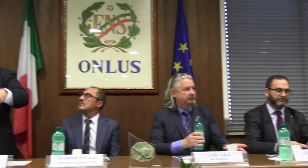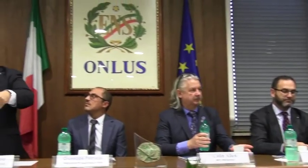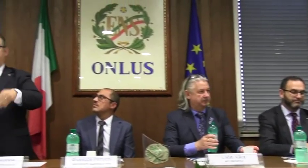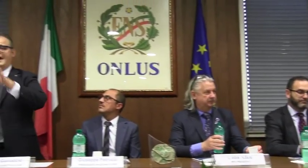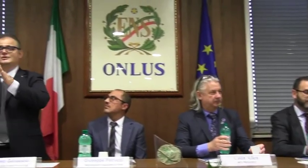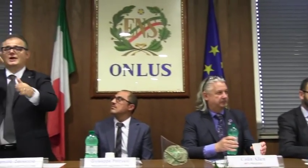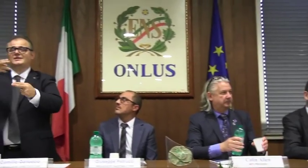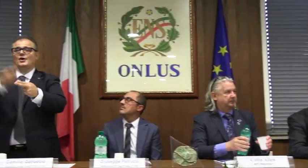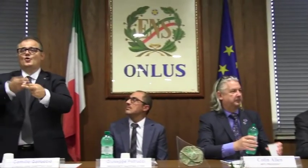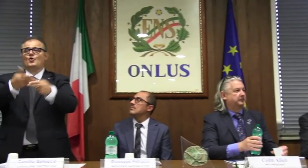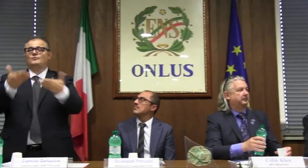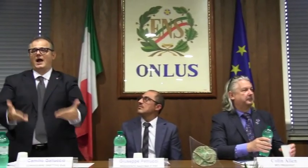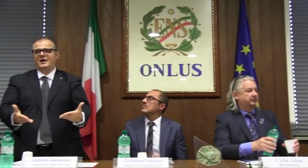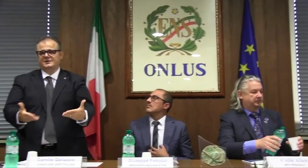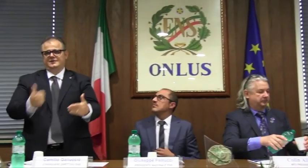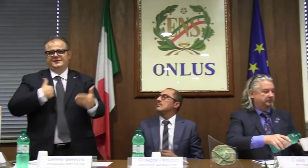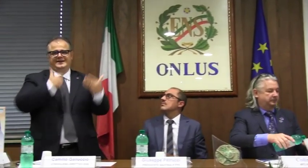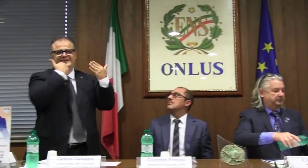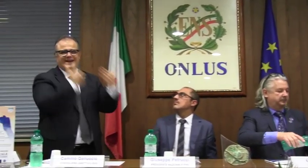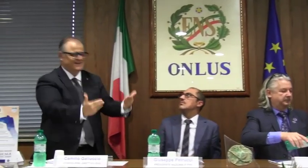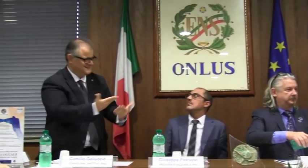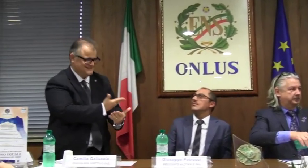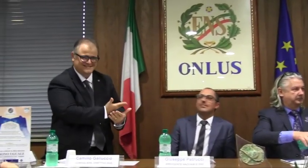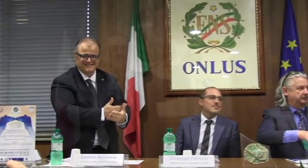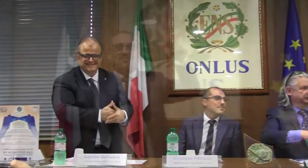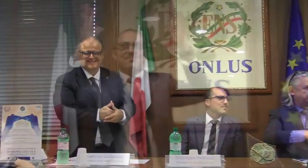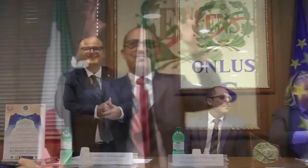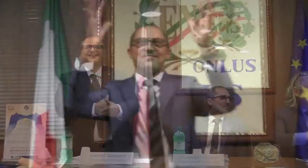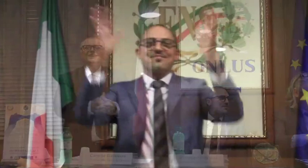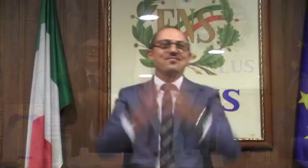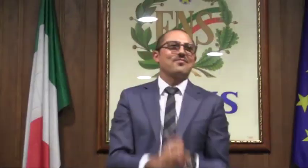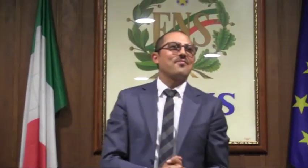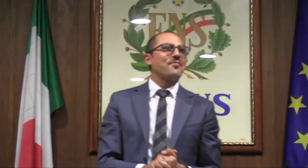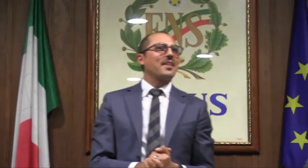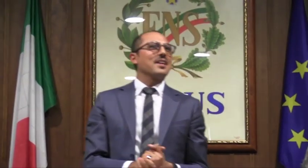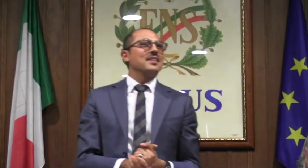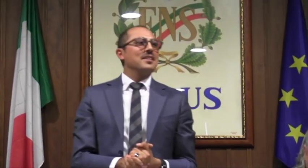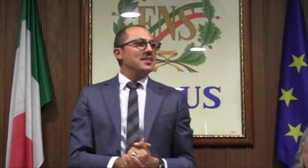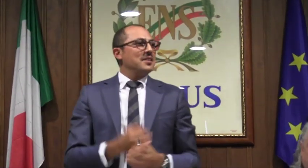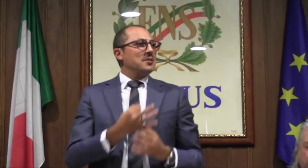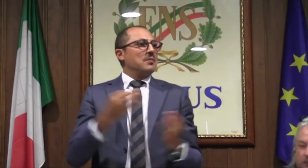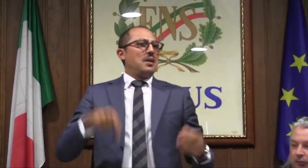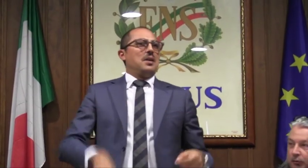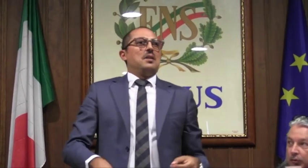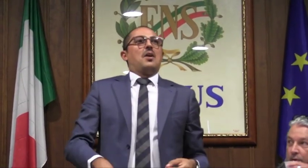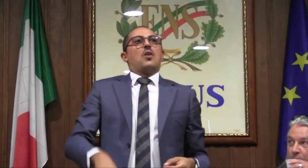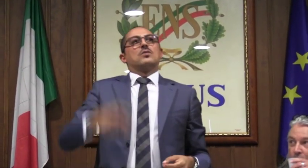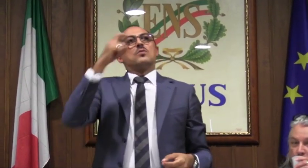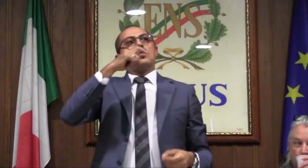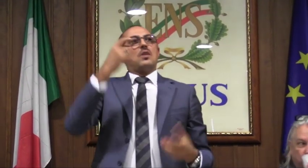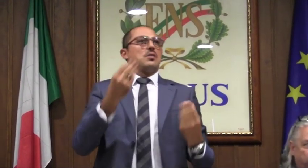della Federazione Mondiale dei Sordi, abbiamo scelto Roma.